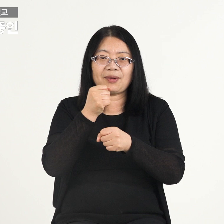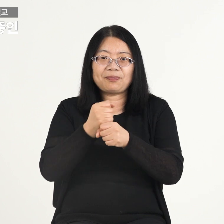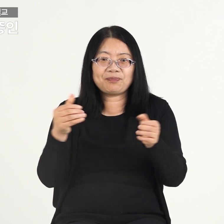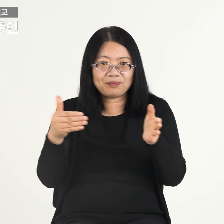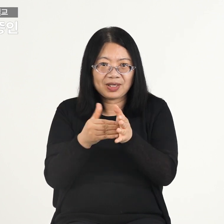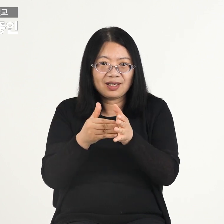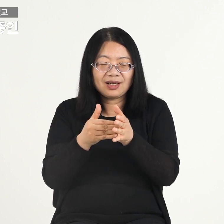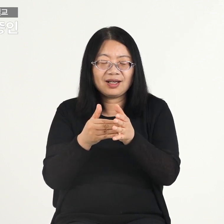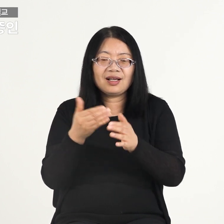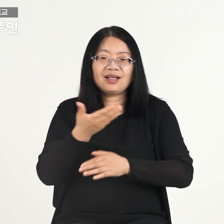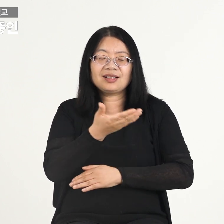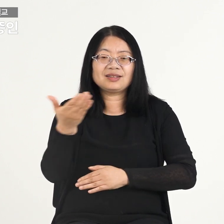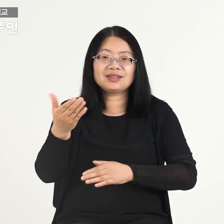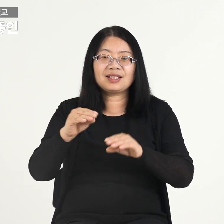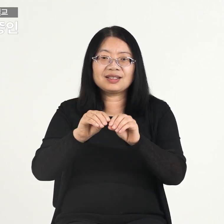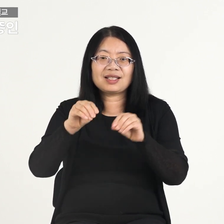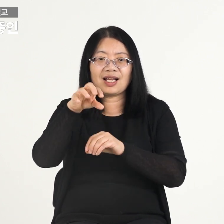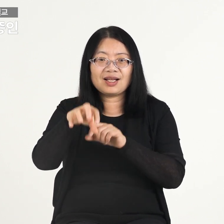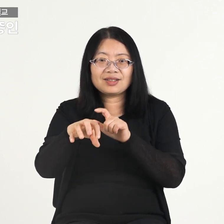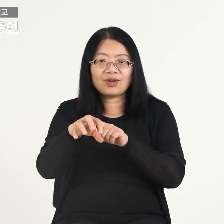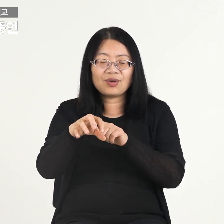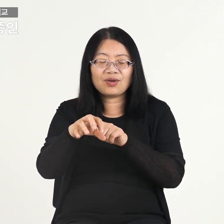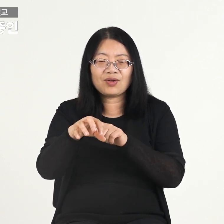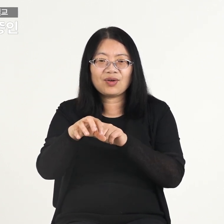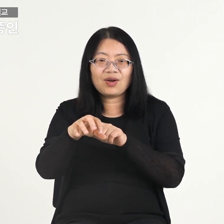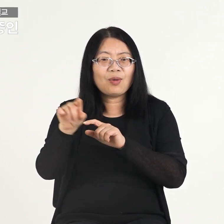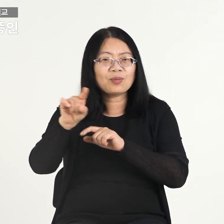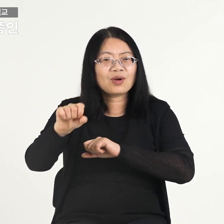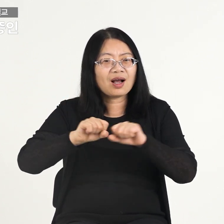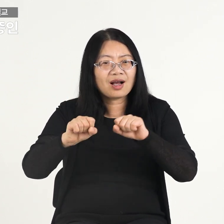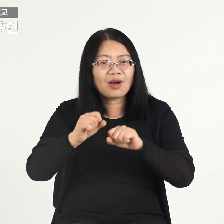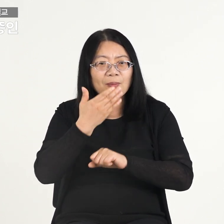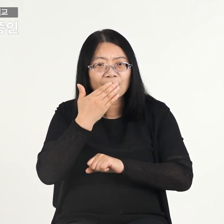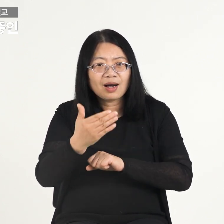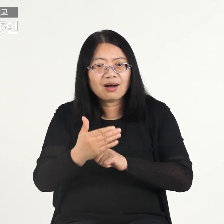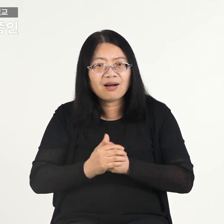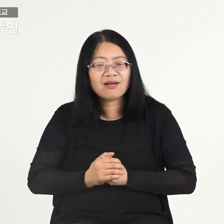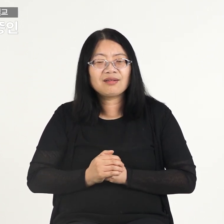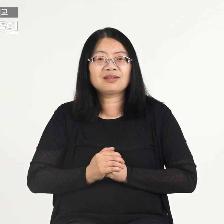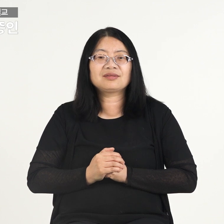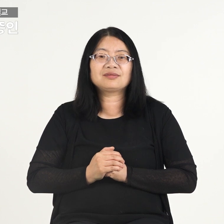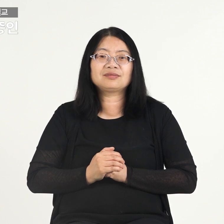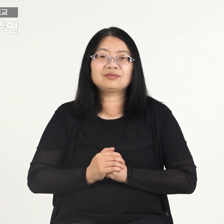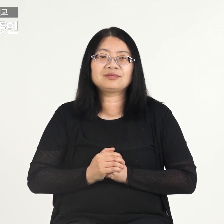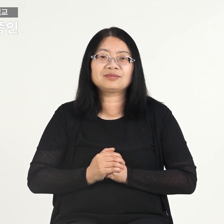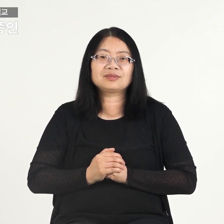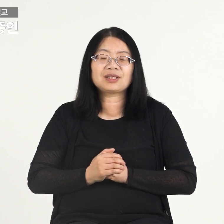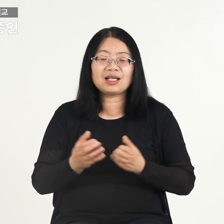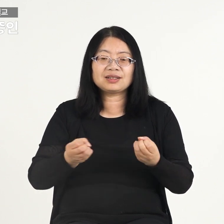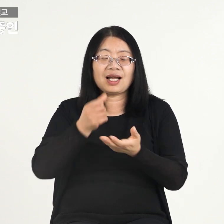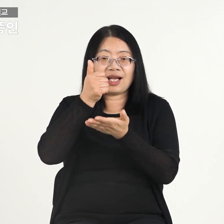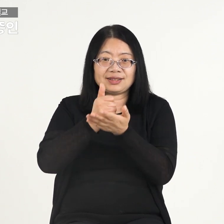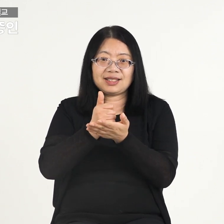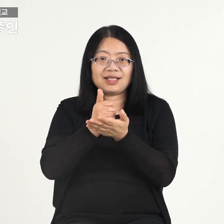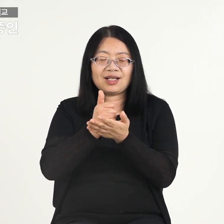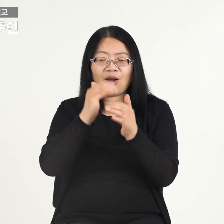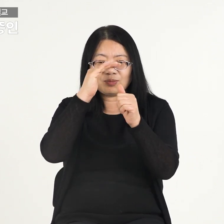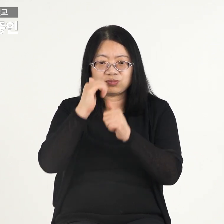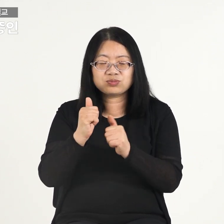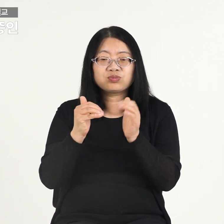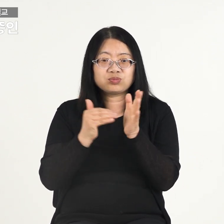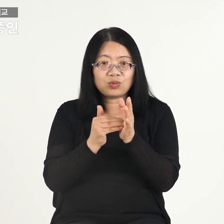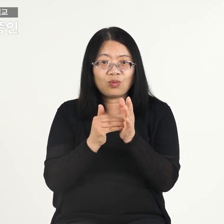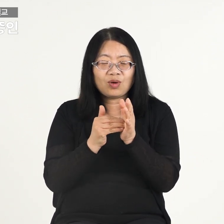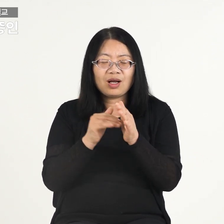삼으셨으니 그들이 땅에서 무슨 노릇 하리로다. 자, 제사장으로